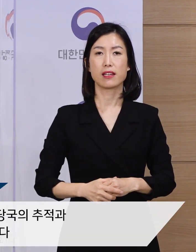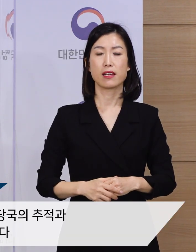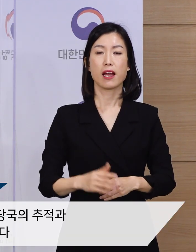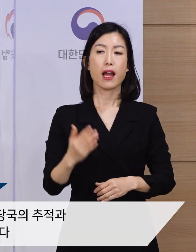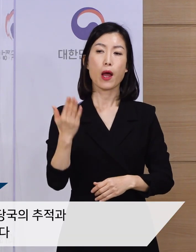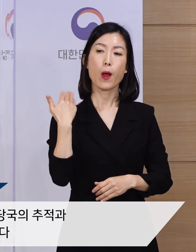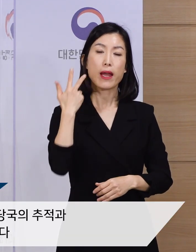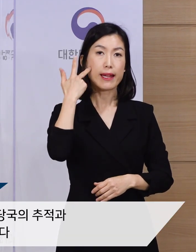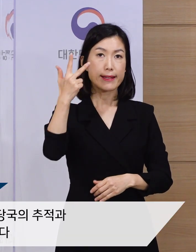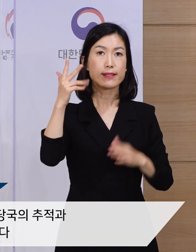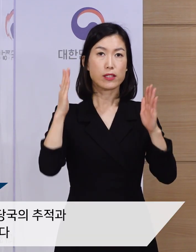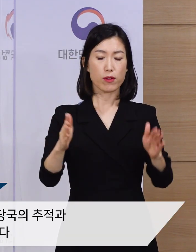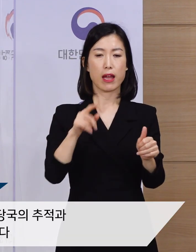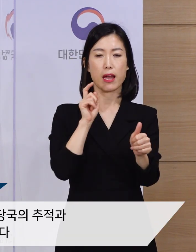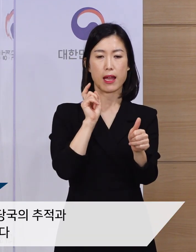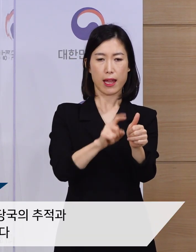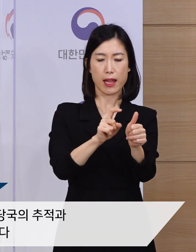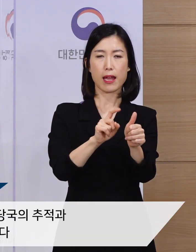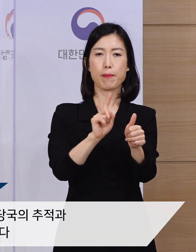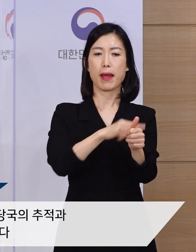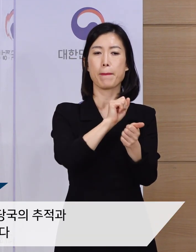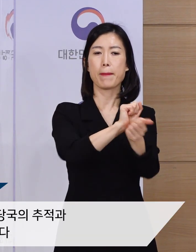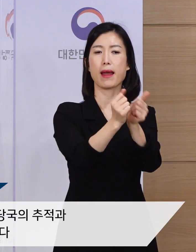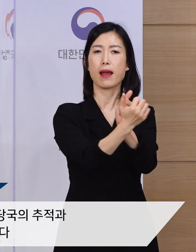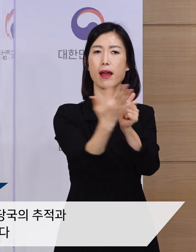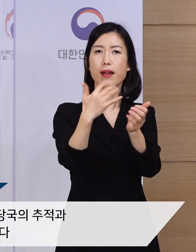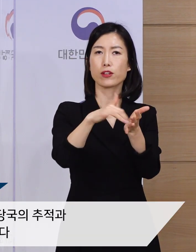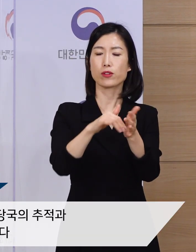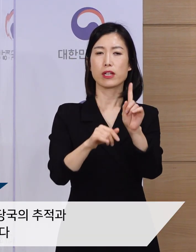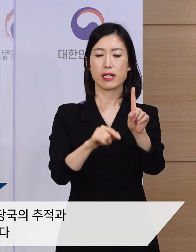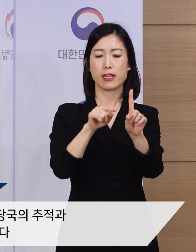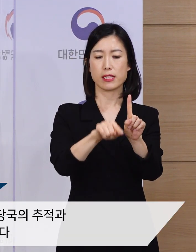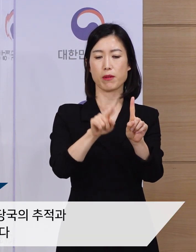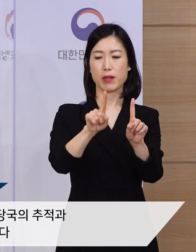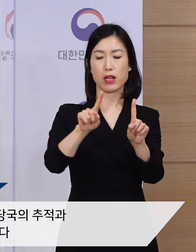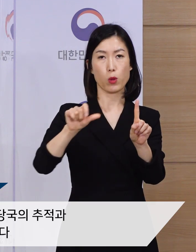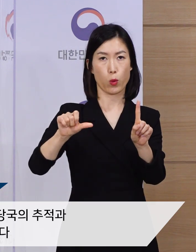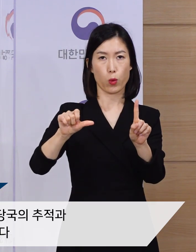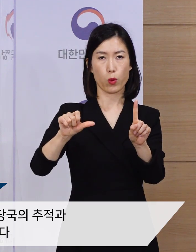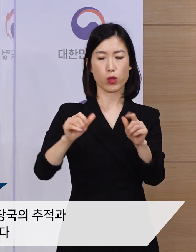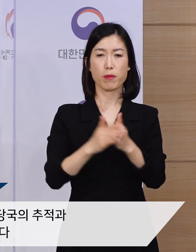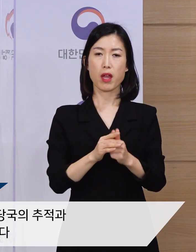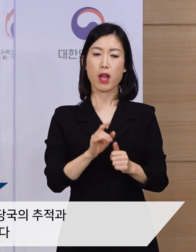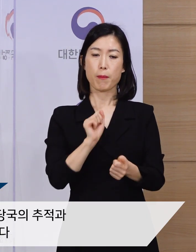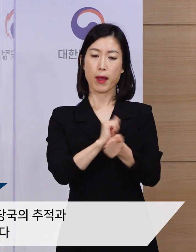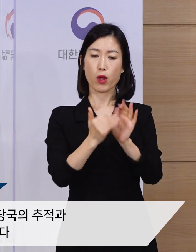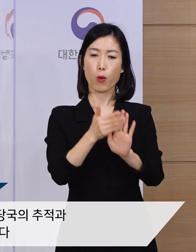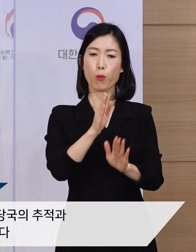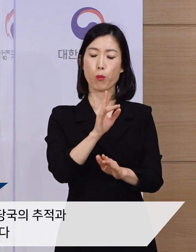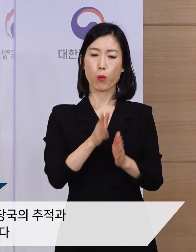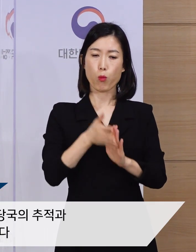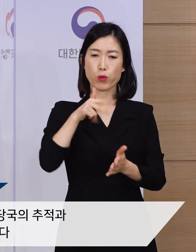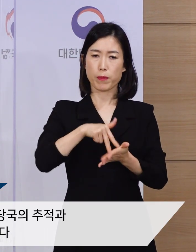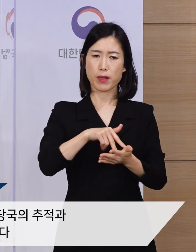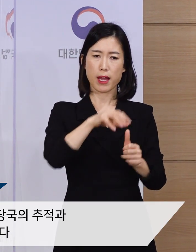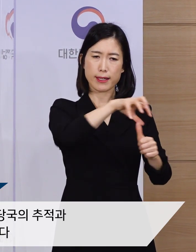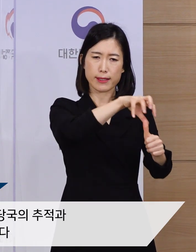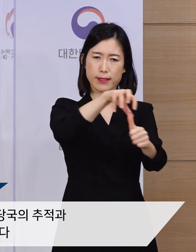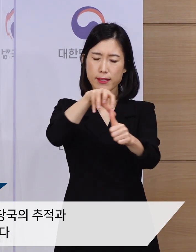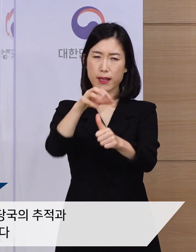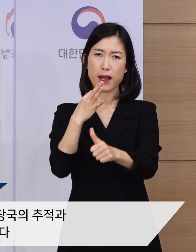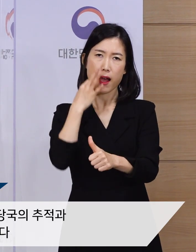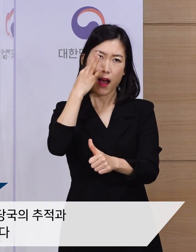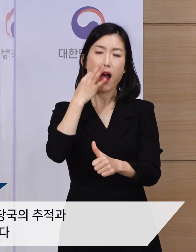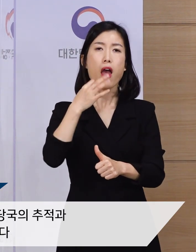최근 일주간의 감염 재생산 지수는 1.15로 방역당국의 추적과 억제에 비해 감염